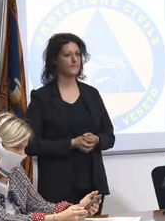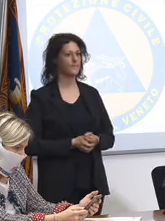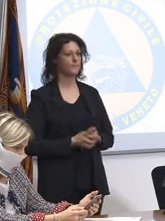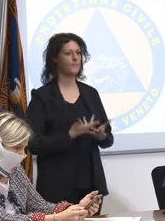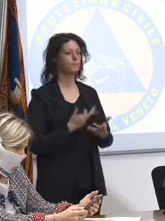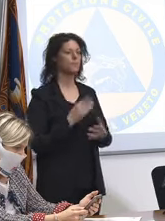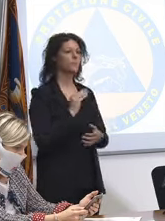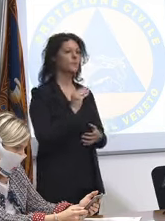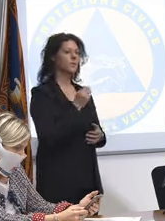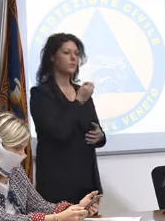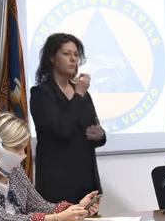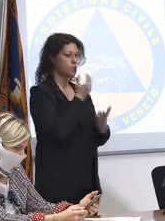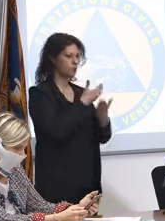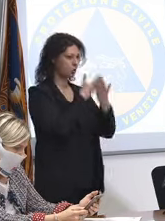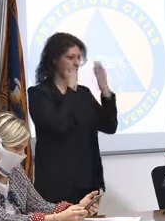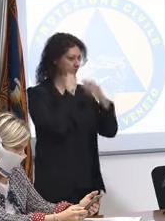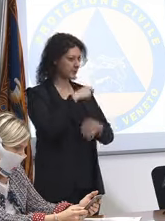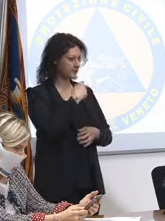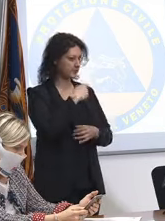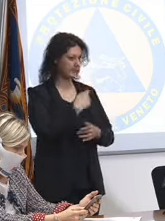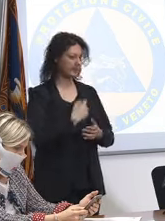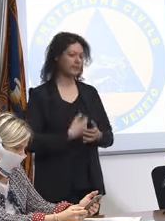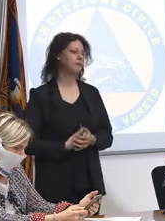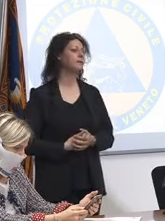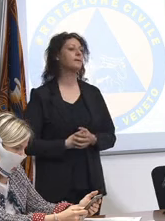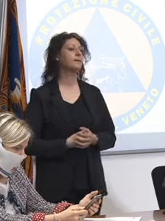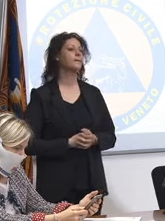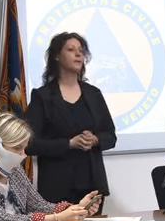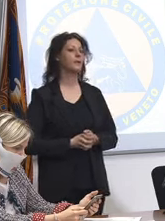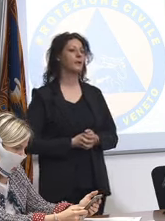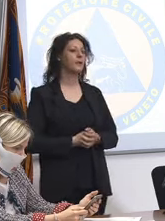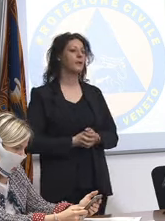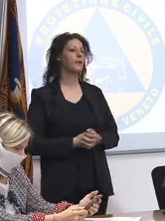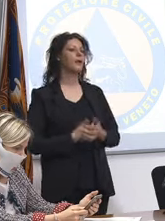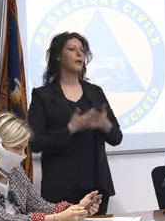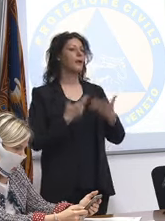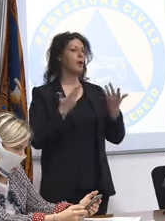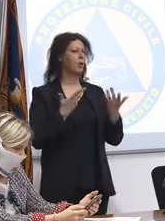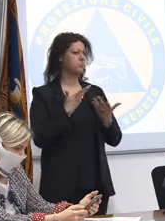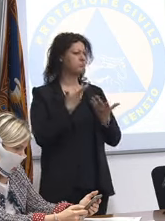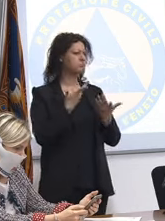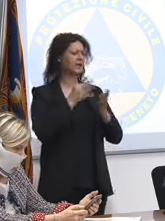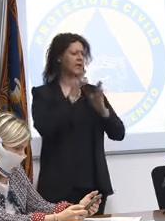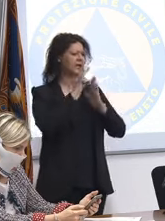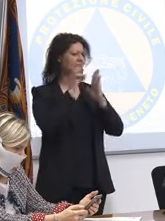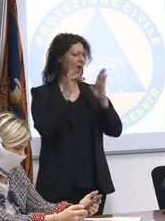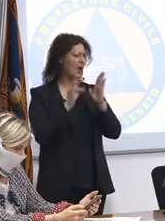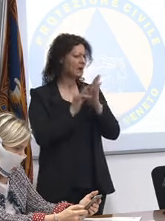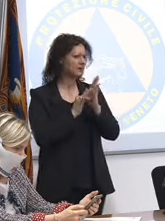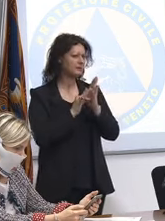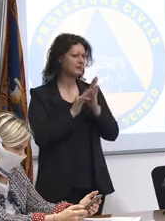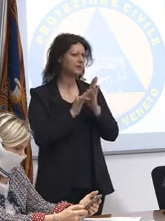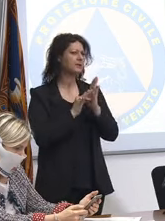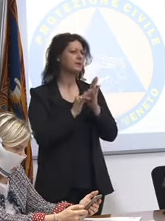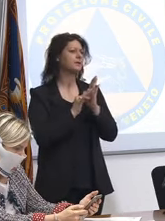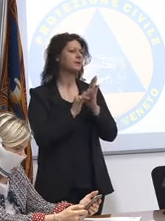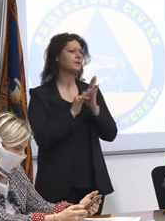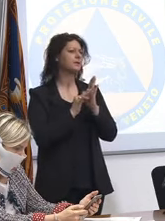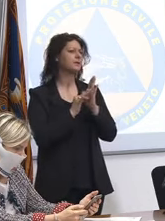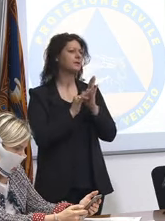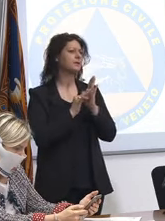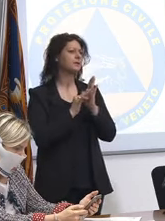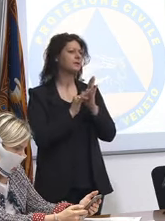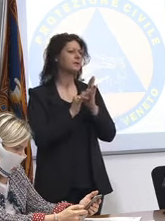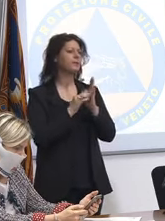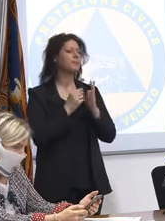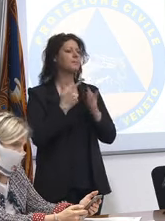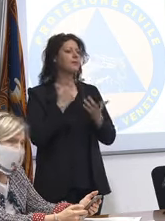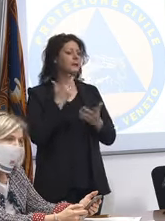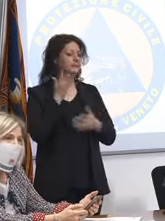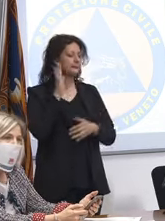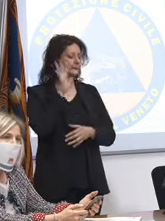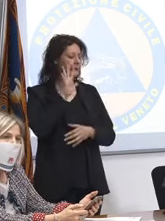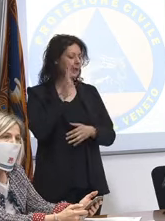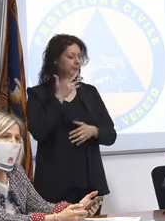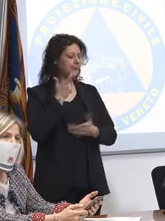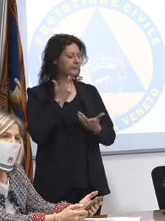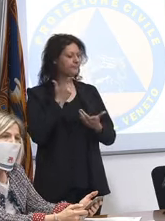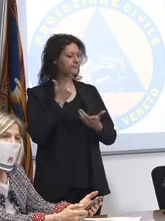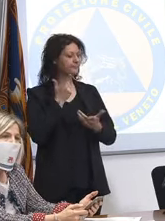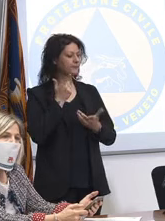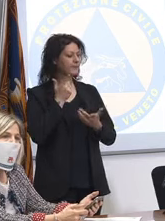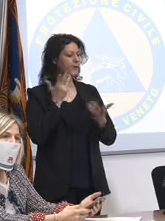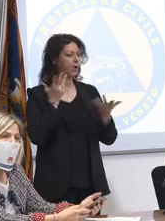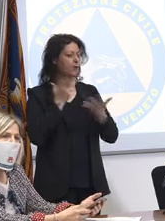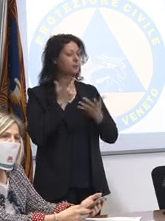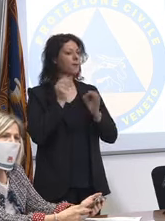Presidente, buongiorno. Buongiorno. Io credo che al di là delle date, che si possa, quello che può preoccupare gli operatori siano le